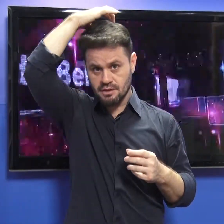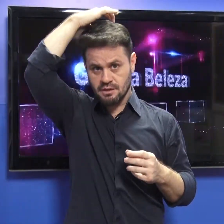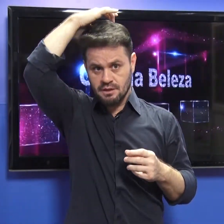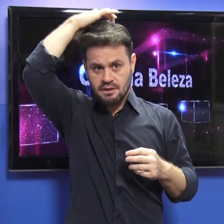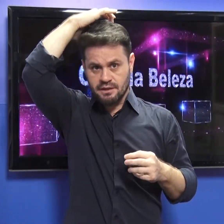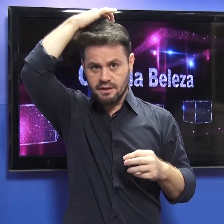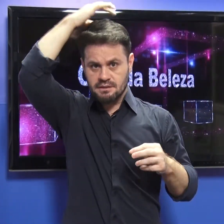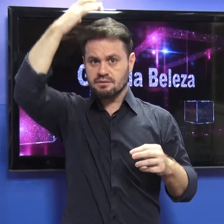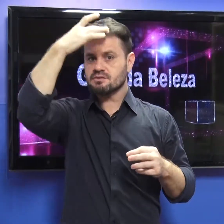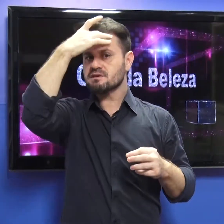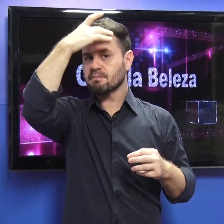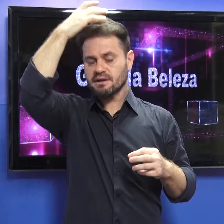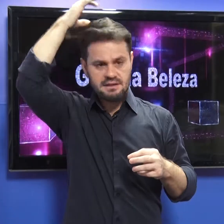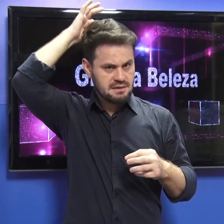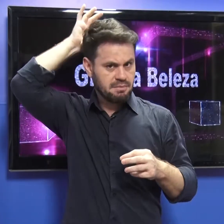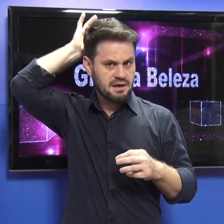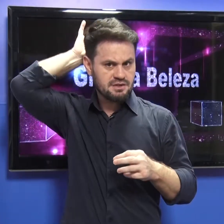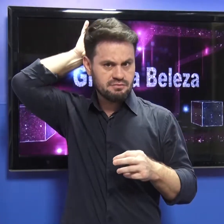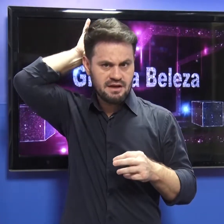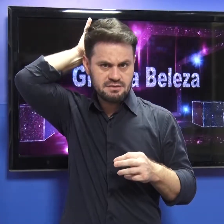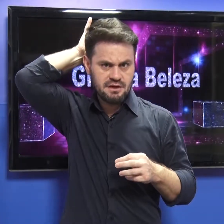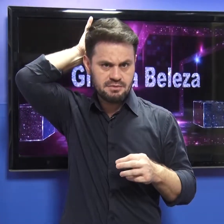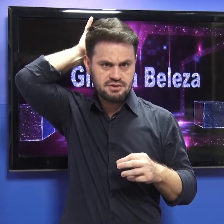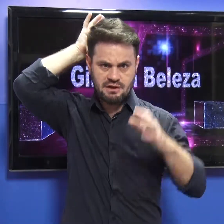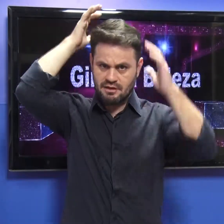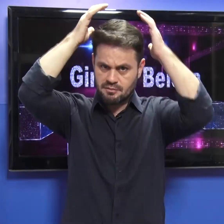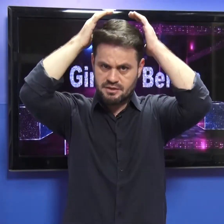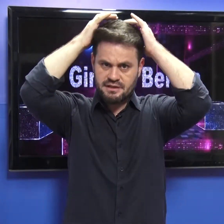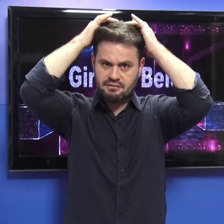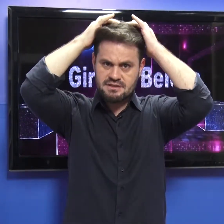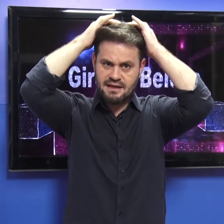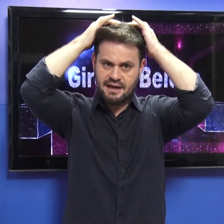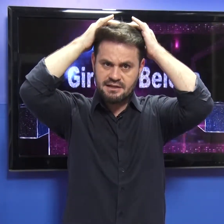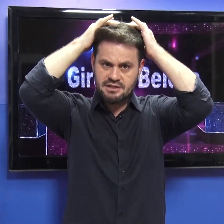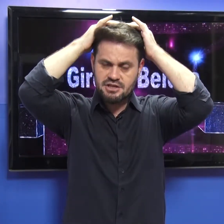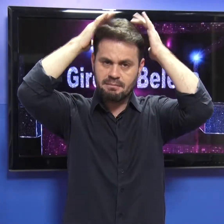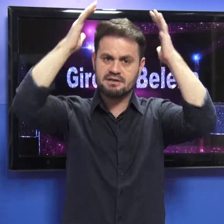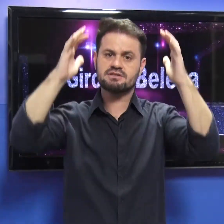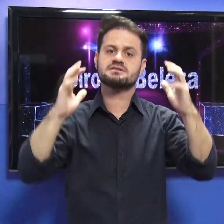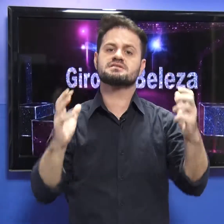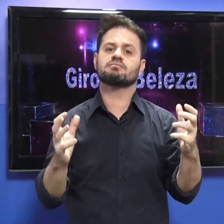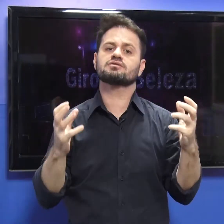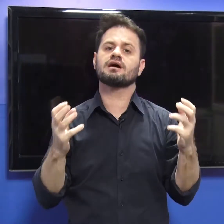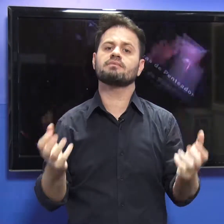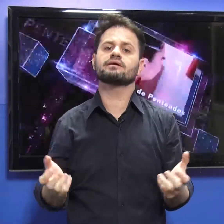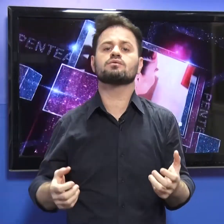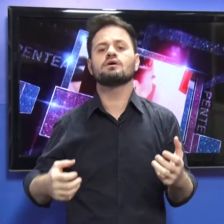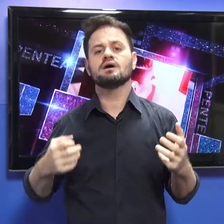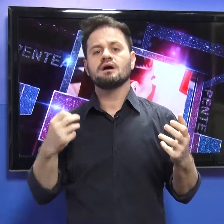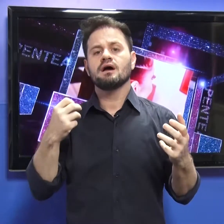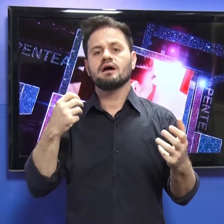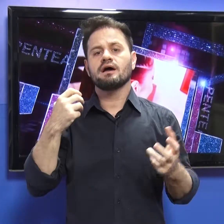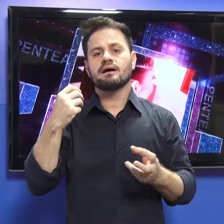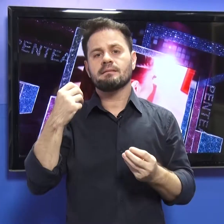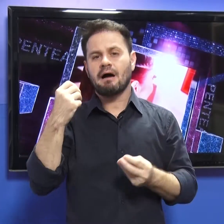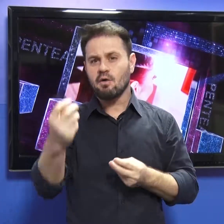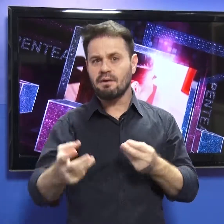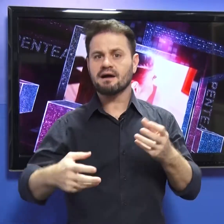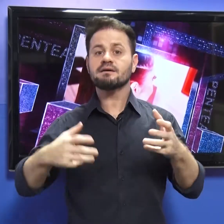na então você prender essa parte faça um rabo de cavalo porque daí você garante a parte de cima do cabelo é arrumada